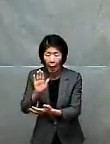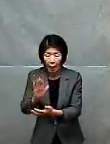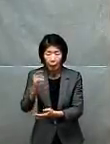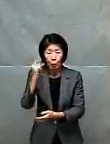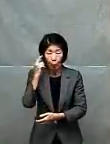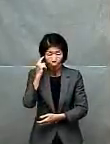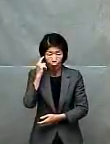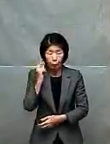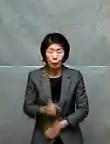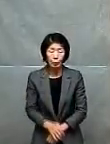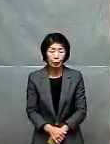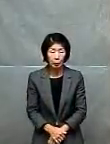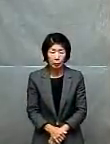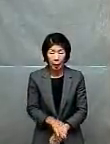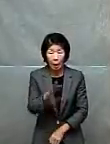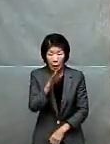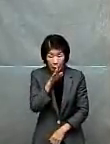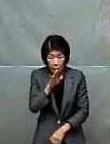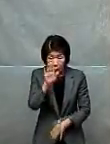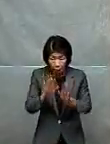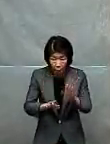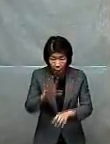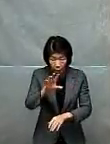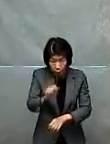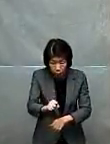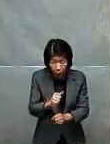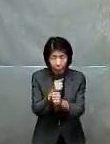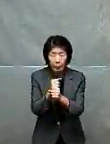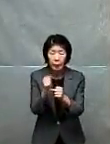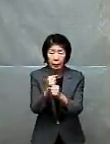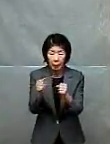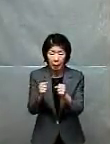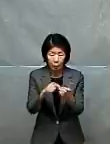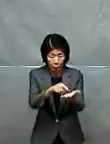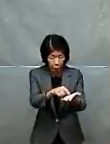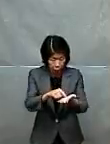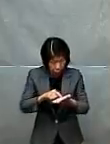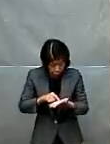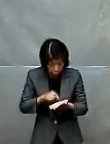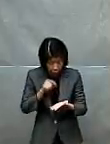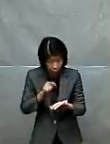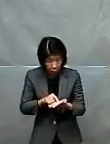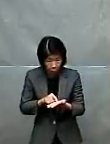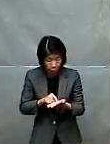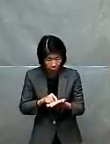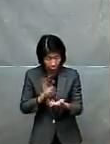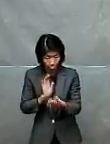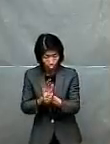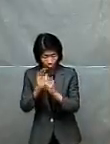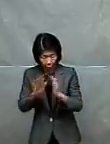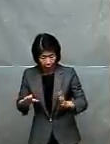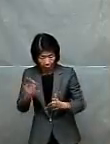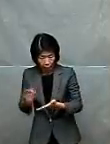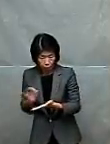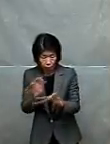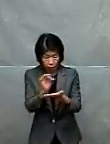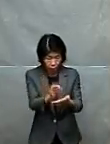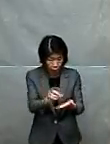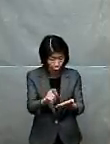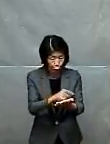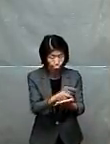い、 実態が把握できないところからいろいろ請求が来たのを講演会が出していろいろ処理していくというのは、